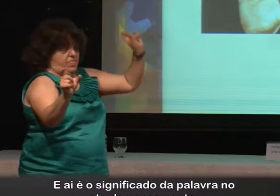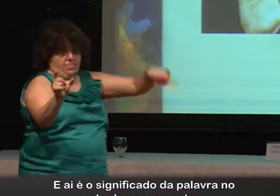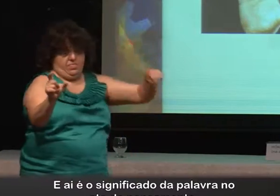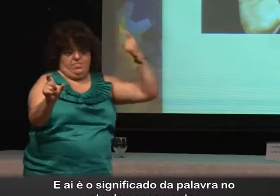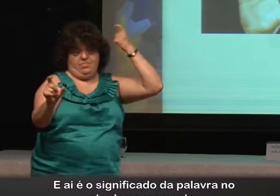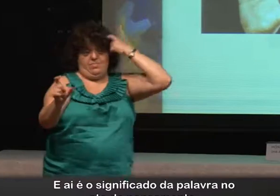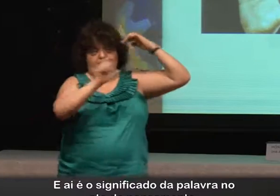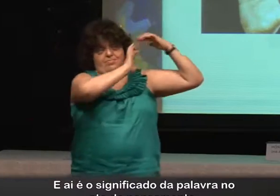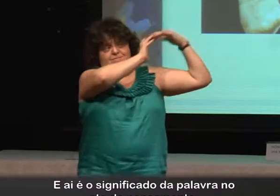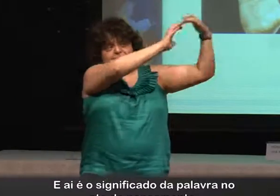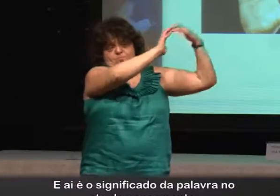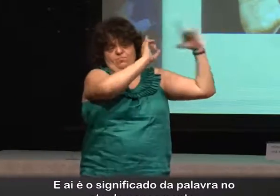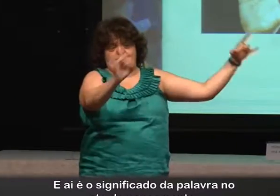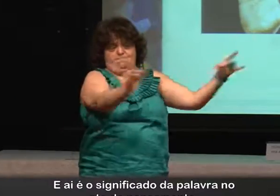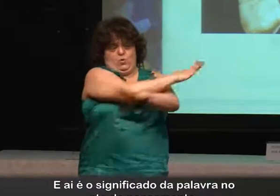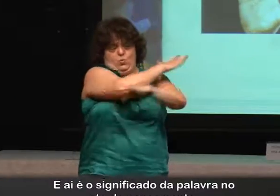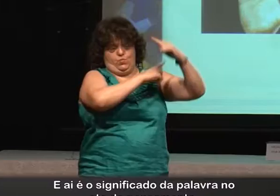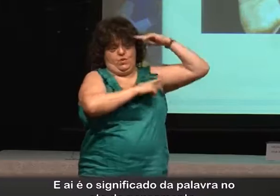o significado da palavra